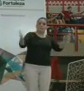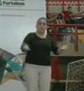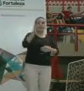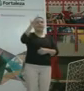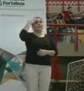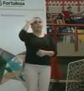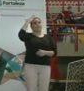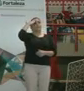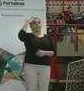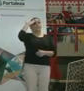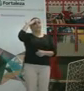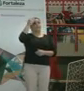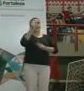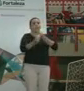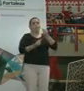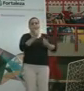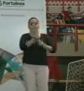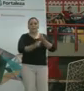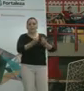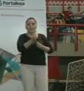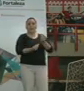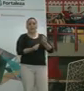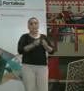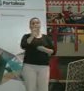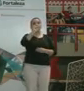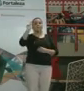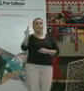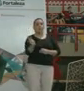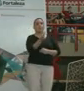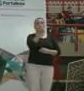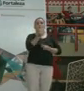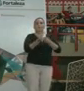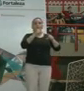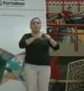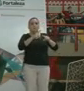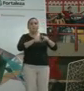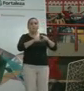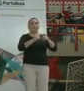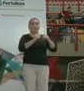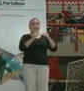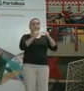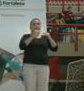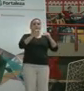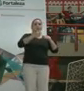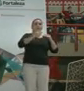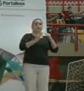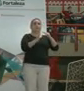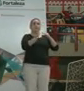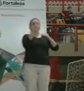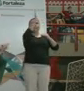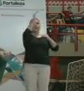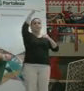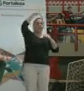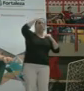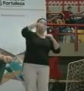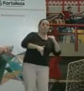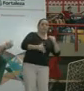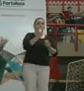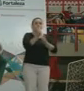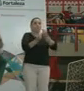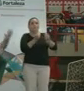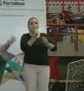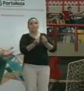a entenderem como funciona, o que acontece, por que ele é crescente, por que ele é decrescente, o que isso